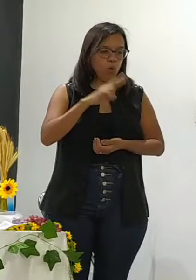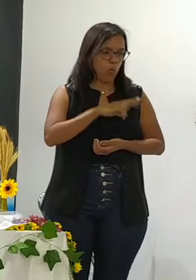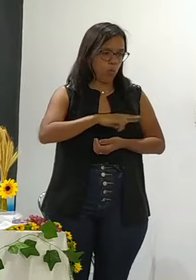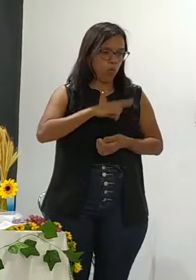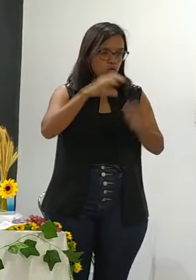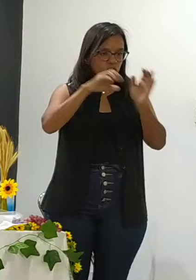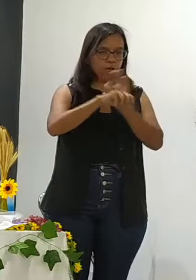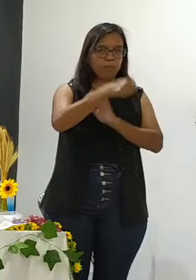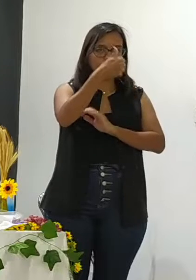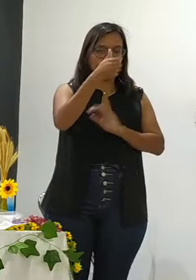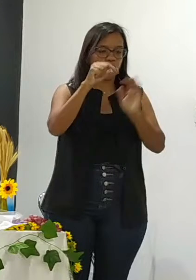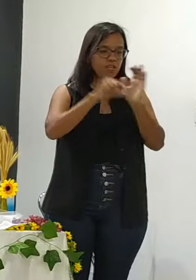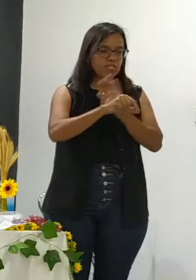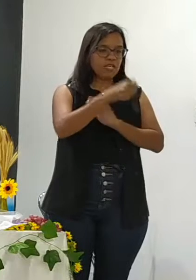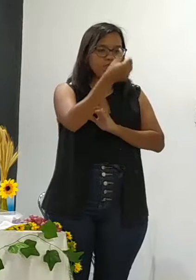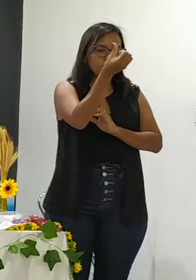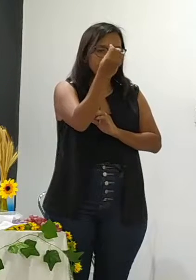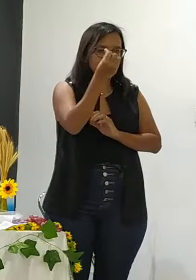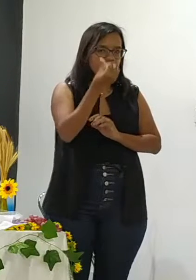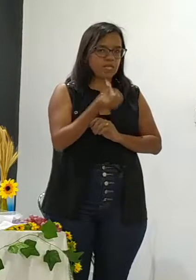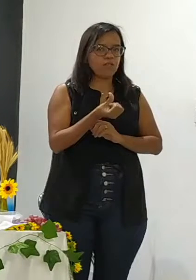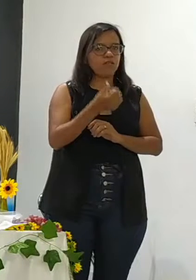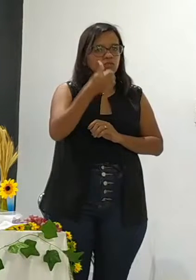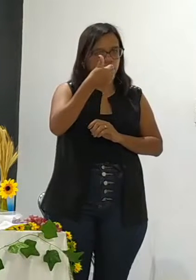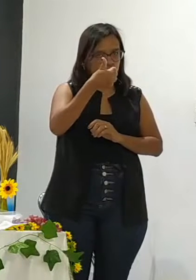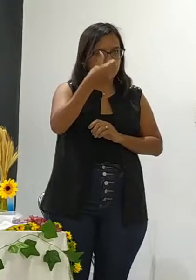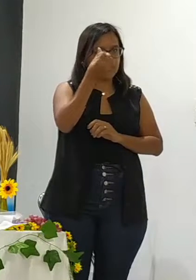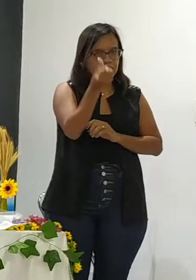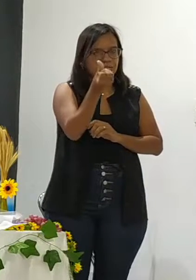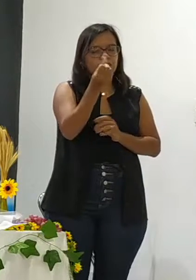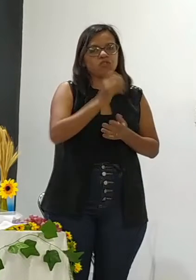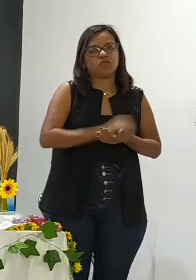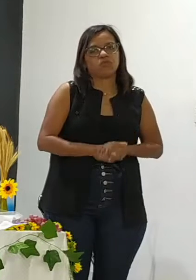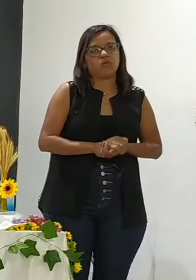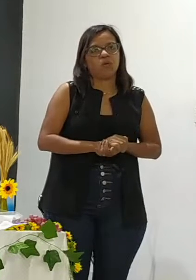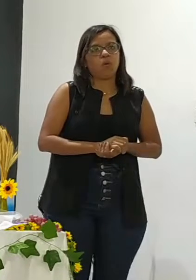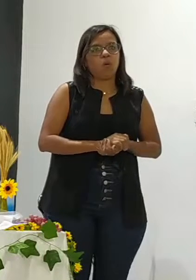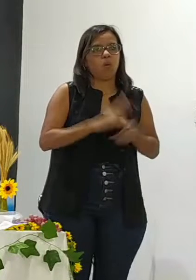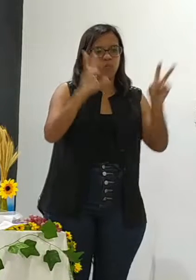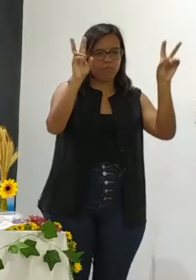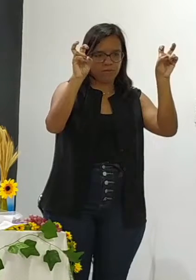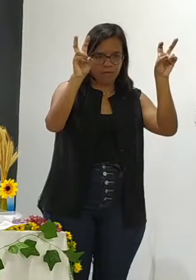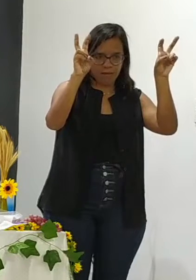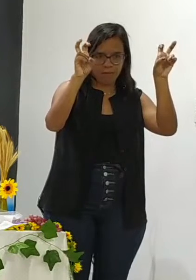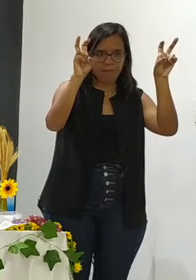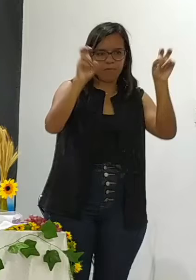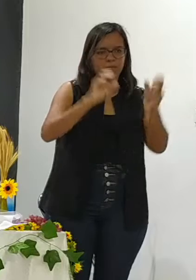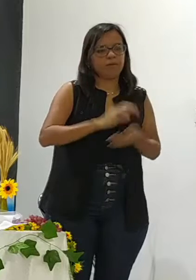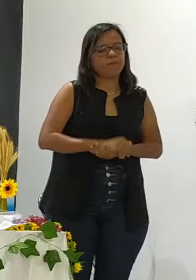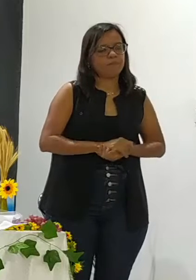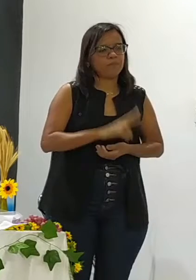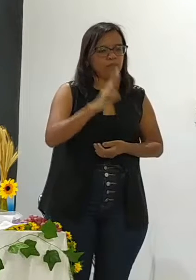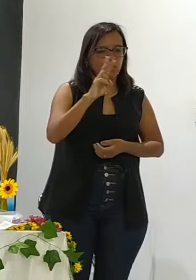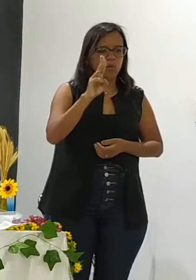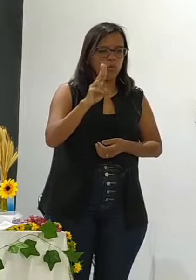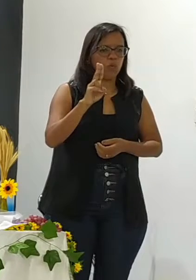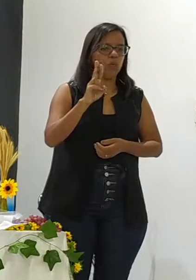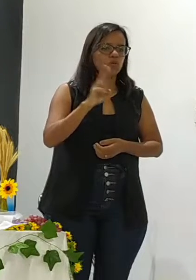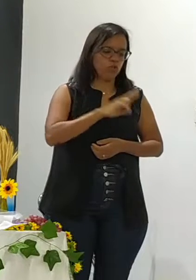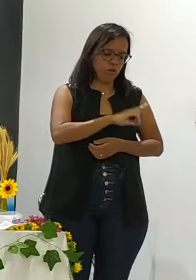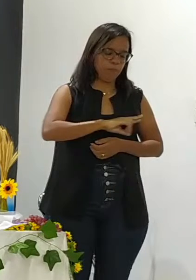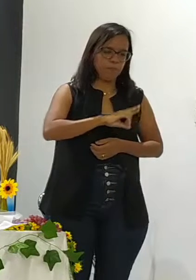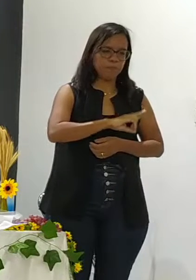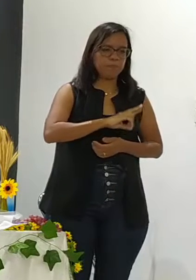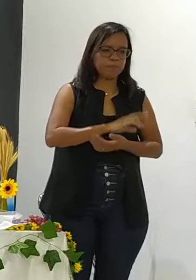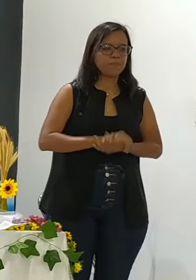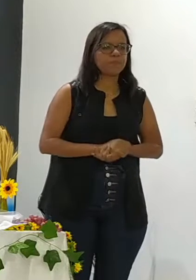Ruth capítulo 1, versículo 16. Vou usar esse versículo como divisa dessa mensagem, que diz